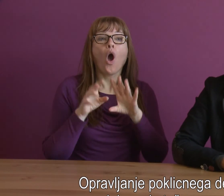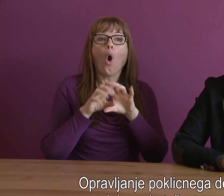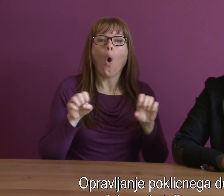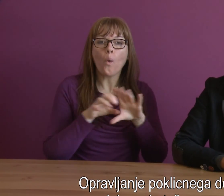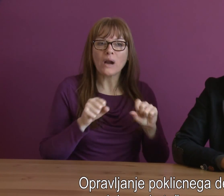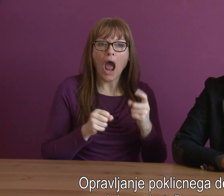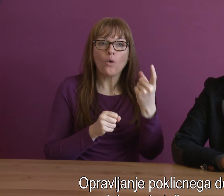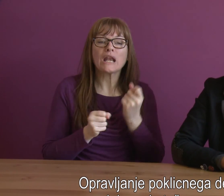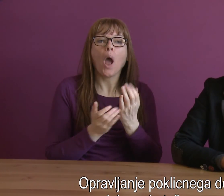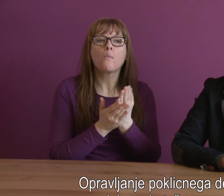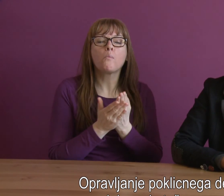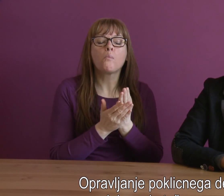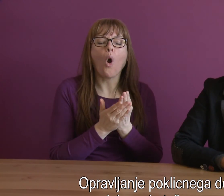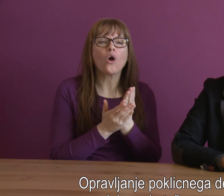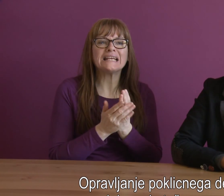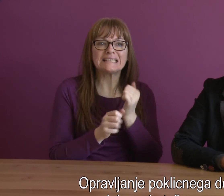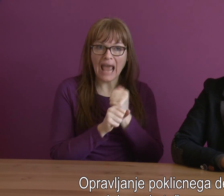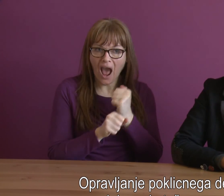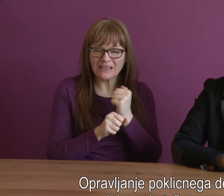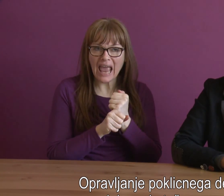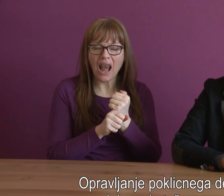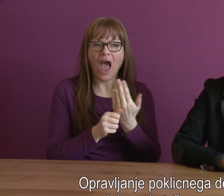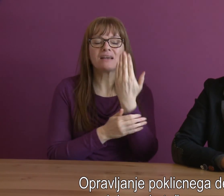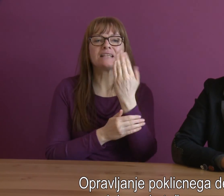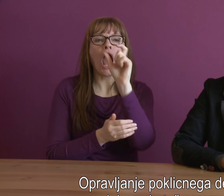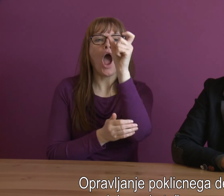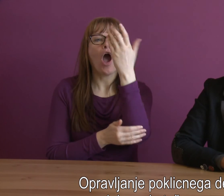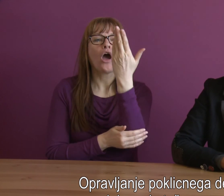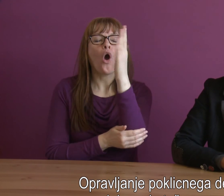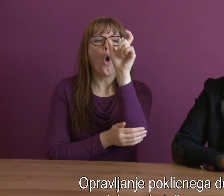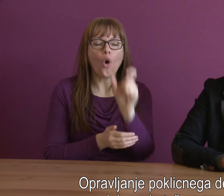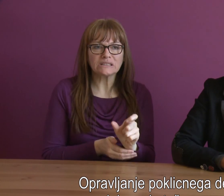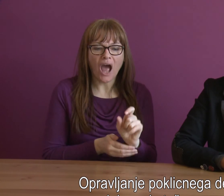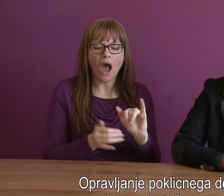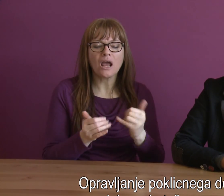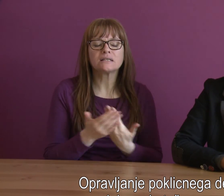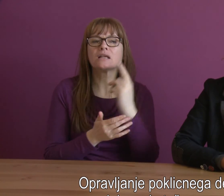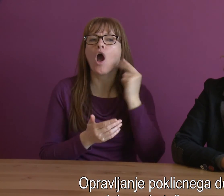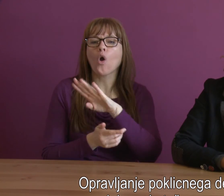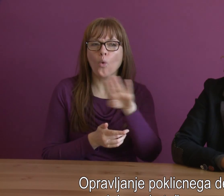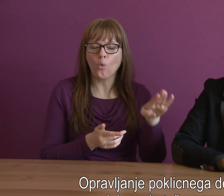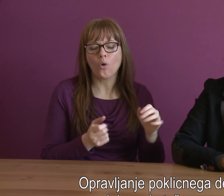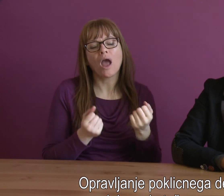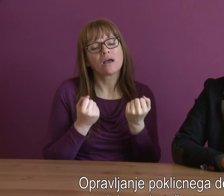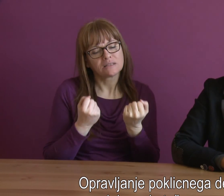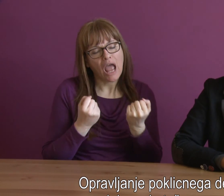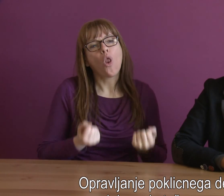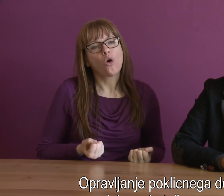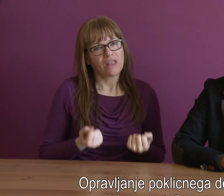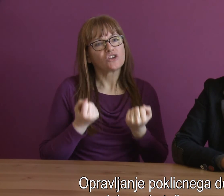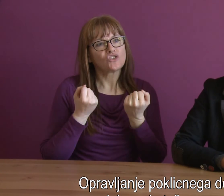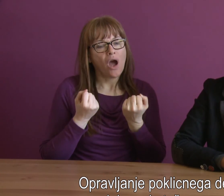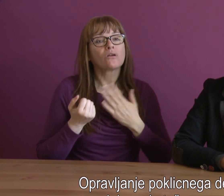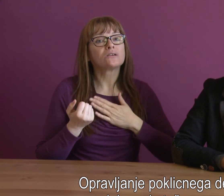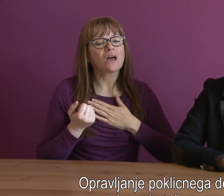Opravljanje poklicnega dela gozdarja je za gluhe zelo težavno.